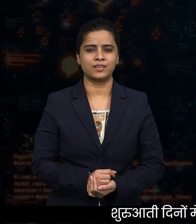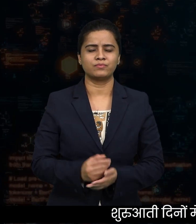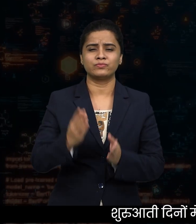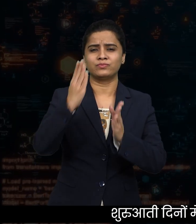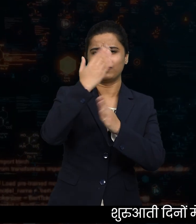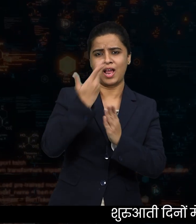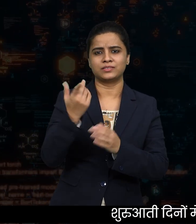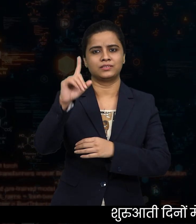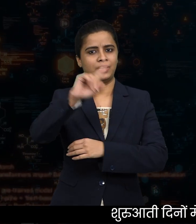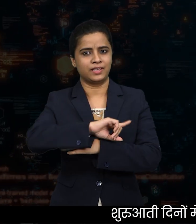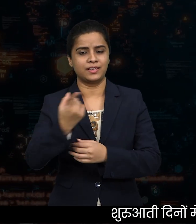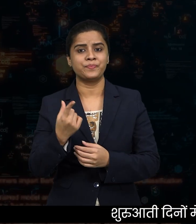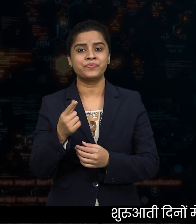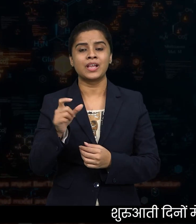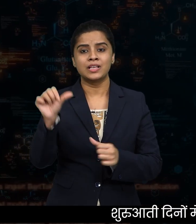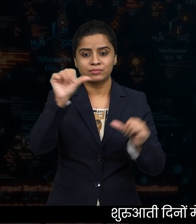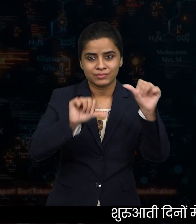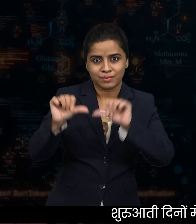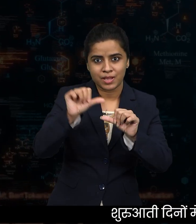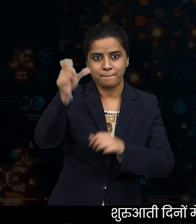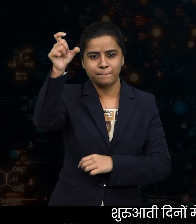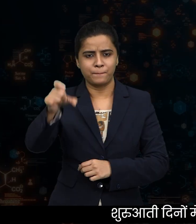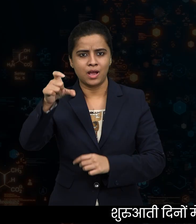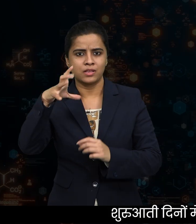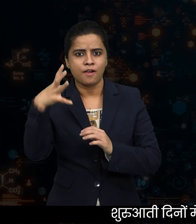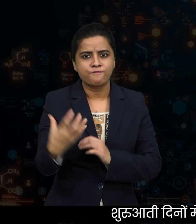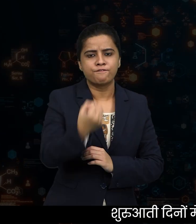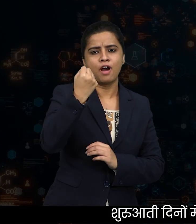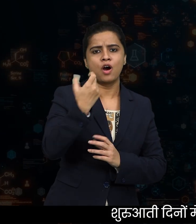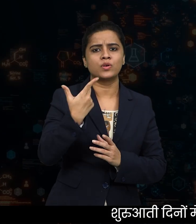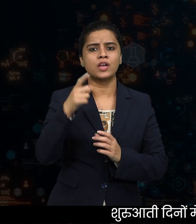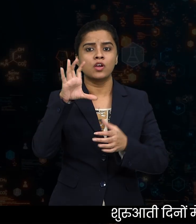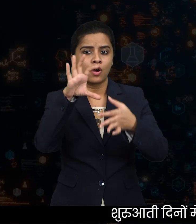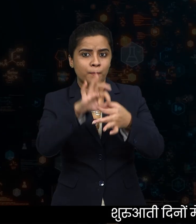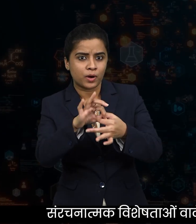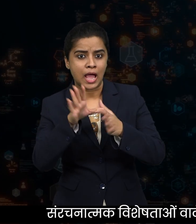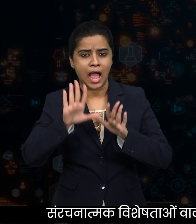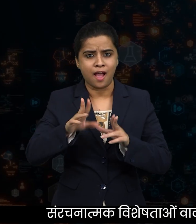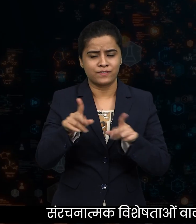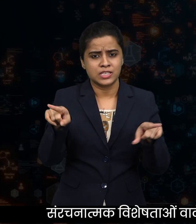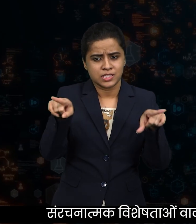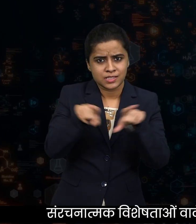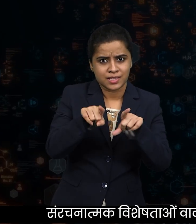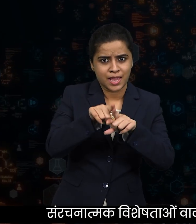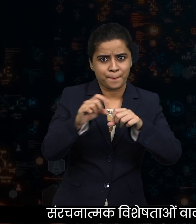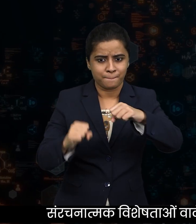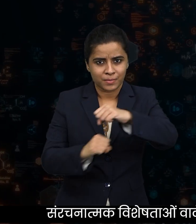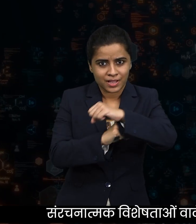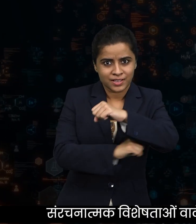शुरुआती दिनों में रसायनज्ञों ने माना कि समान संरचनात्मक विशेषताओं